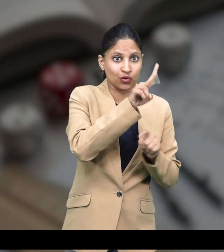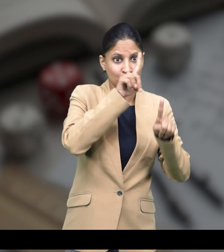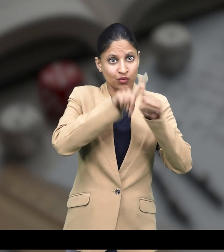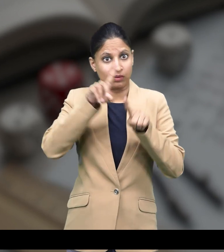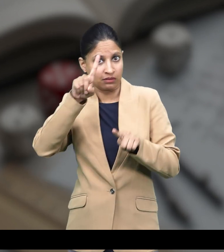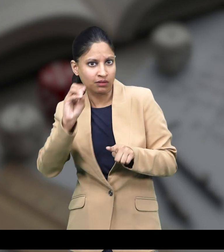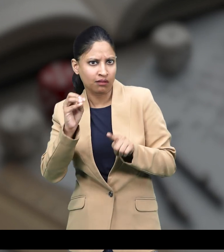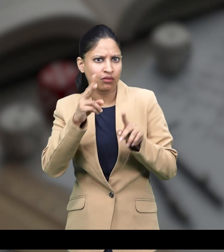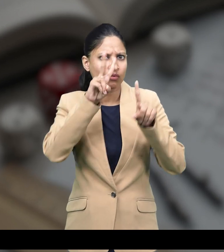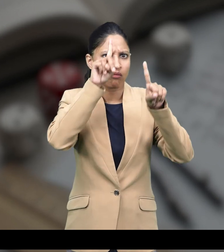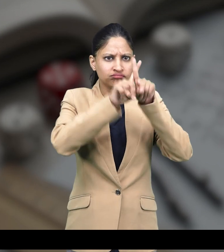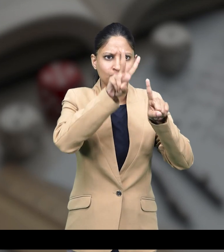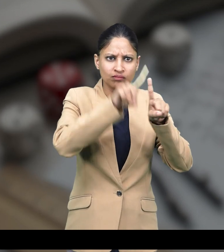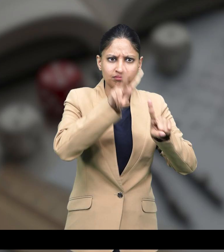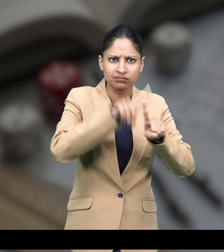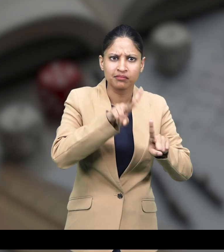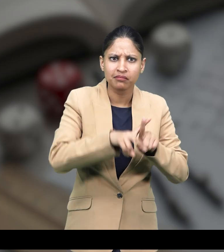2 वेळा 10,